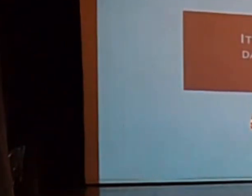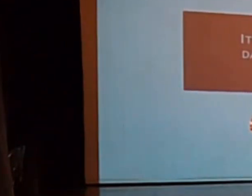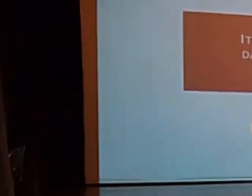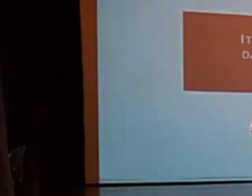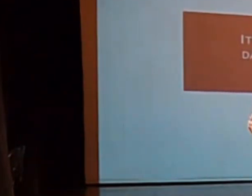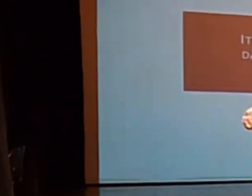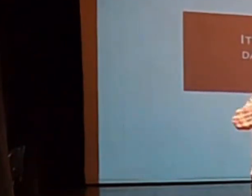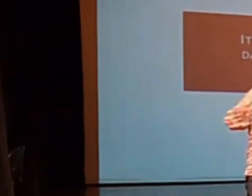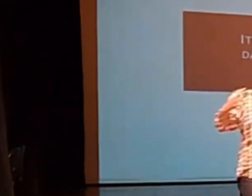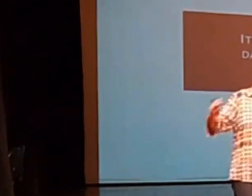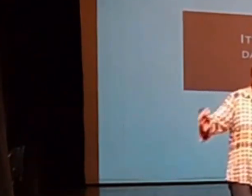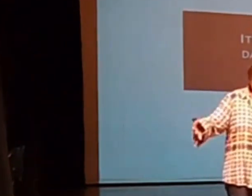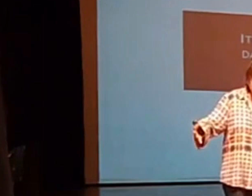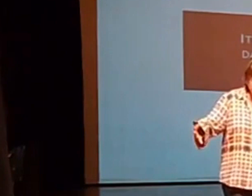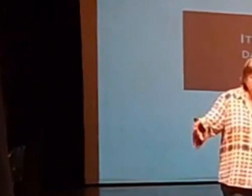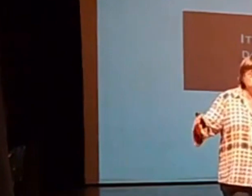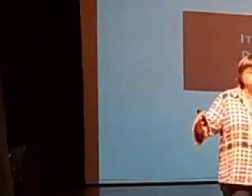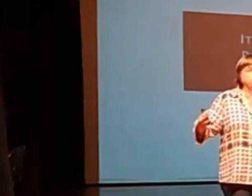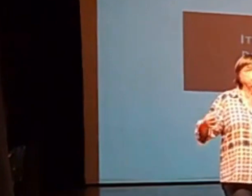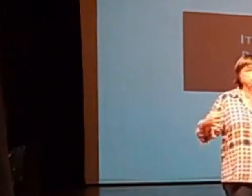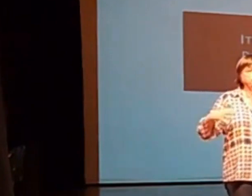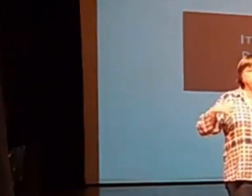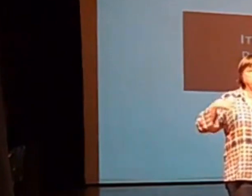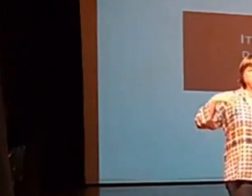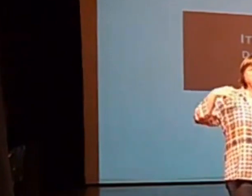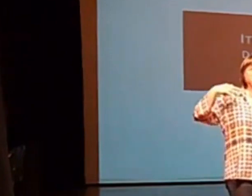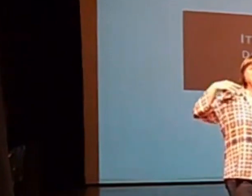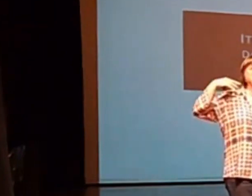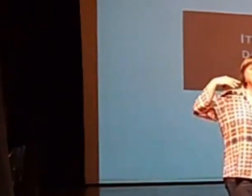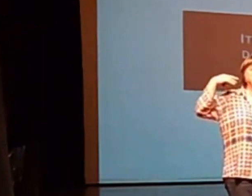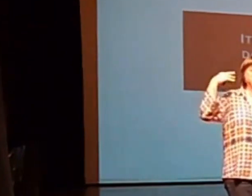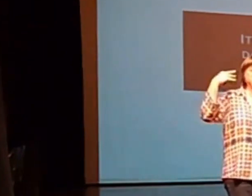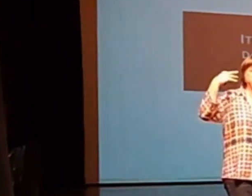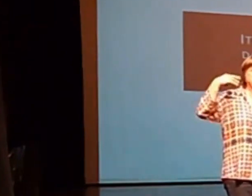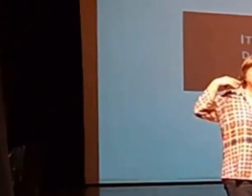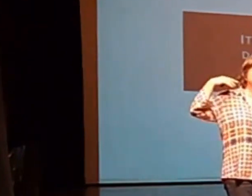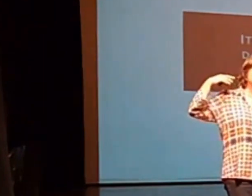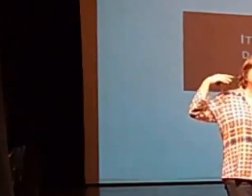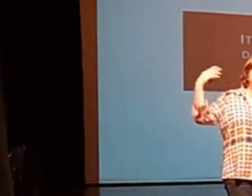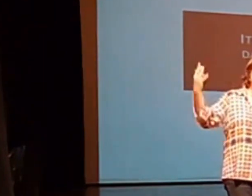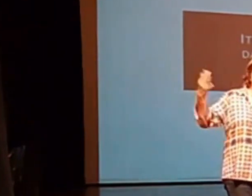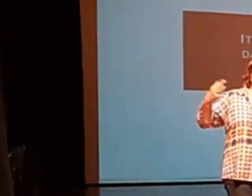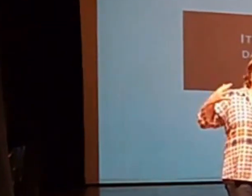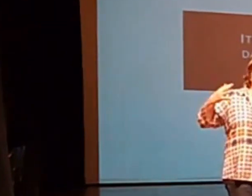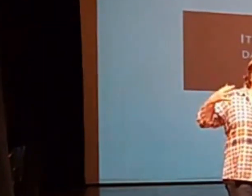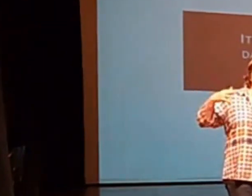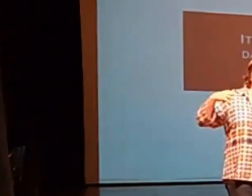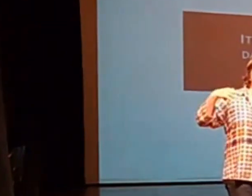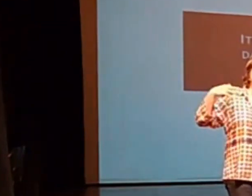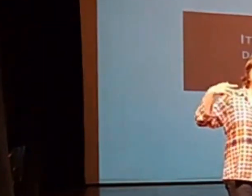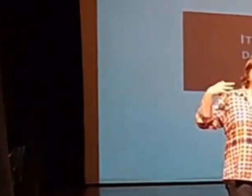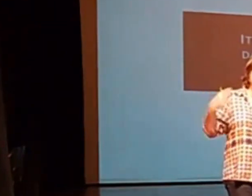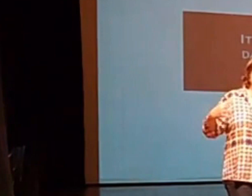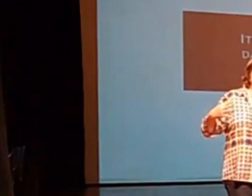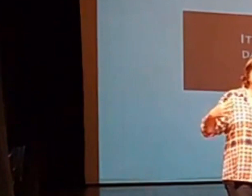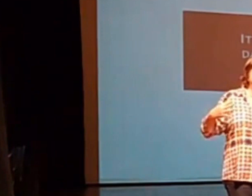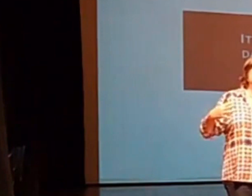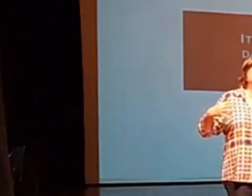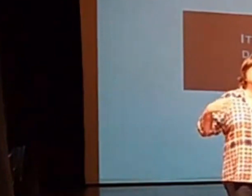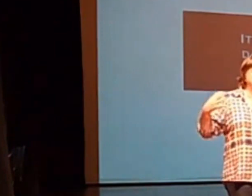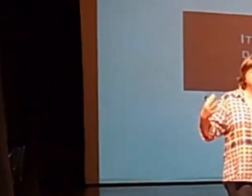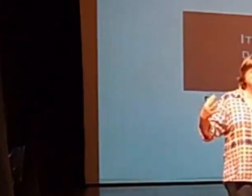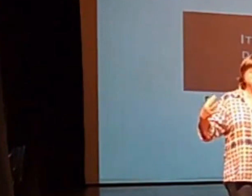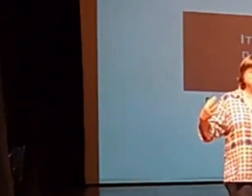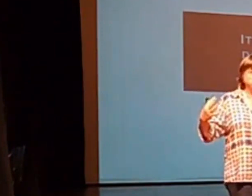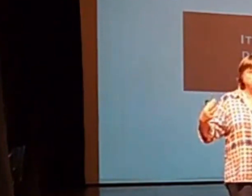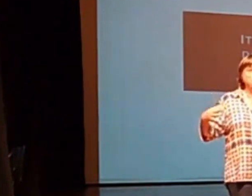a gente quer conhecer esse caminho que as pessoas fizeram para a gente buscar todas as informações que estão